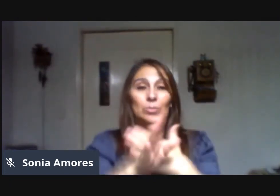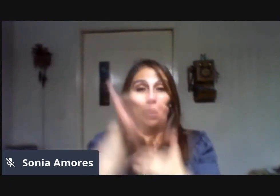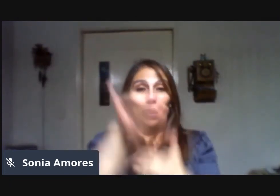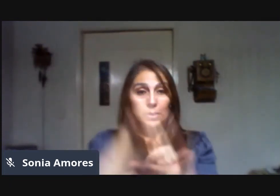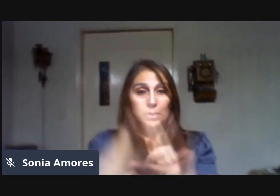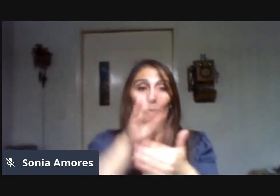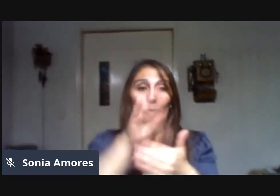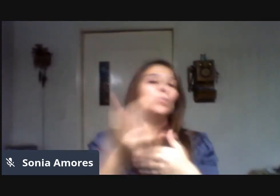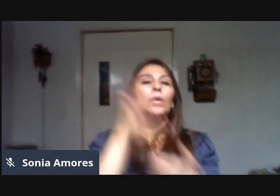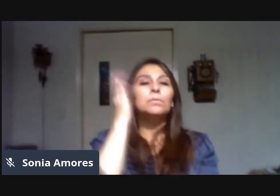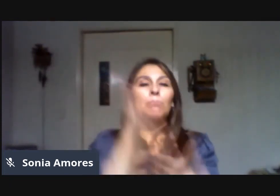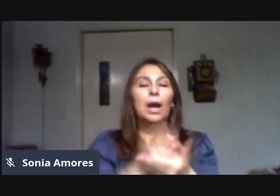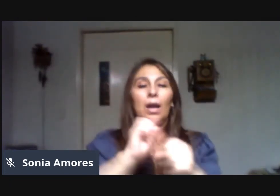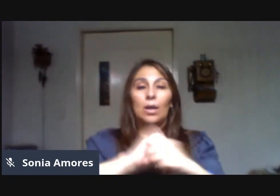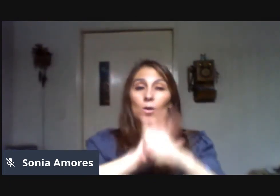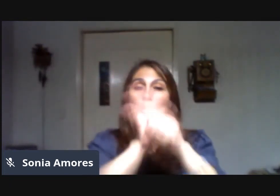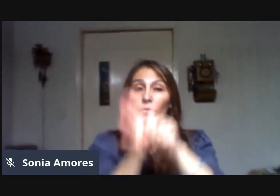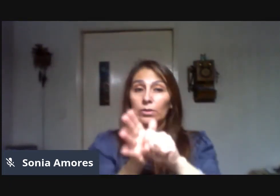Bueno,